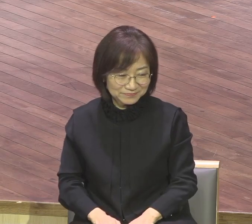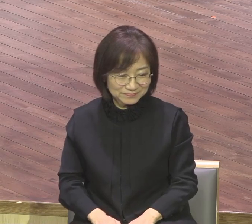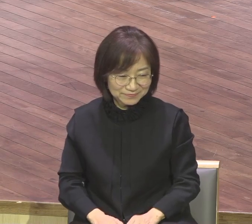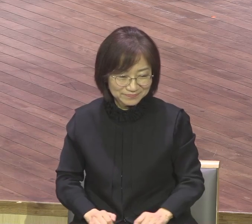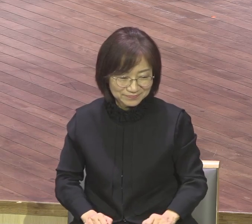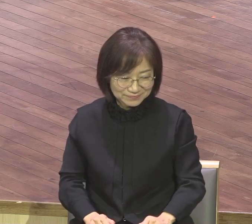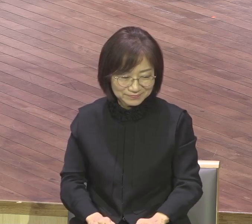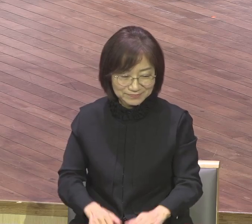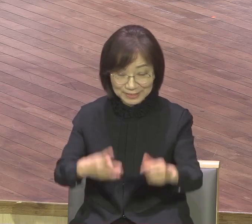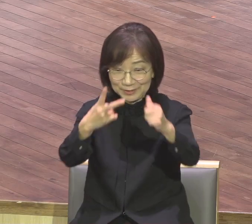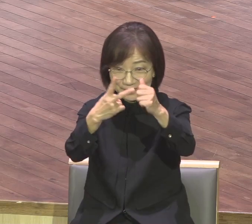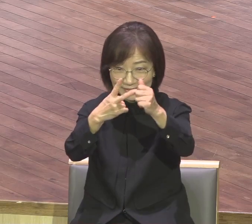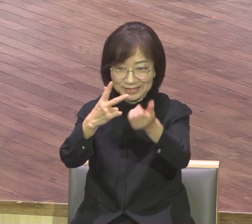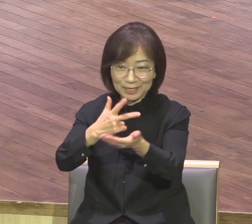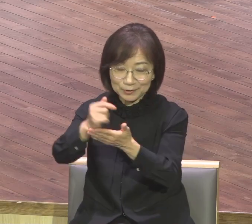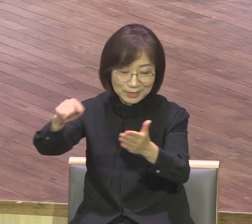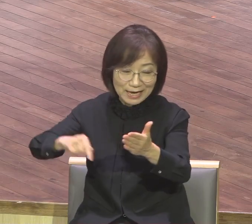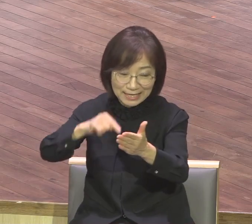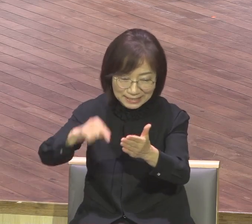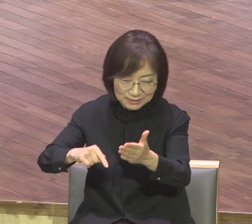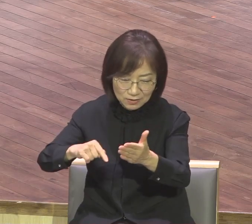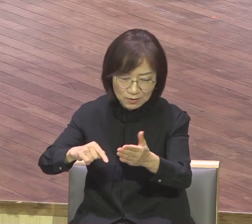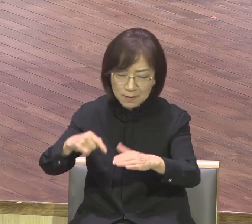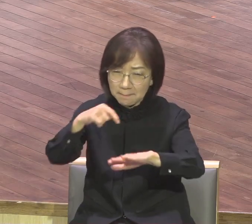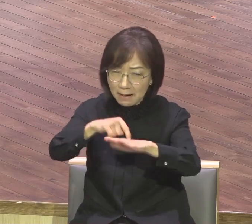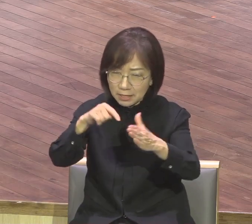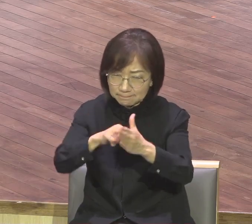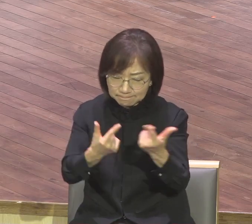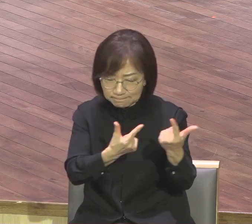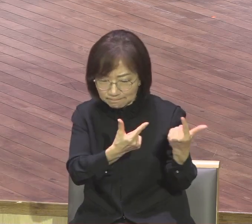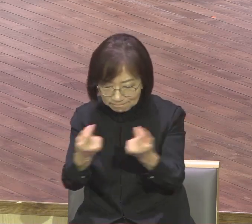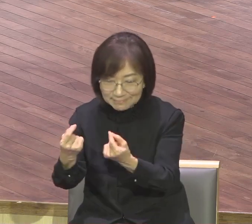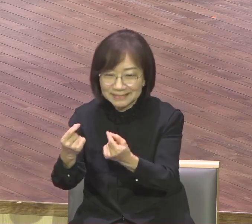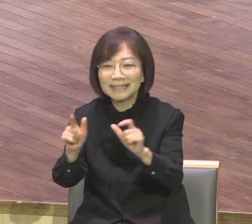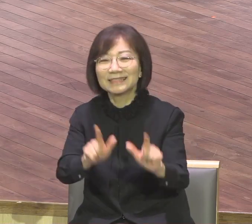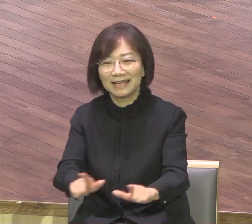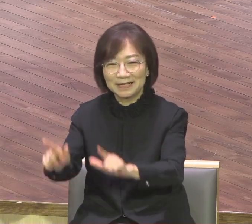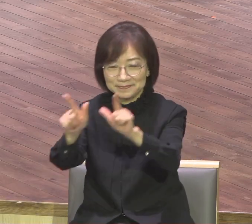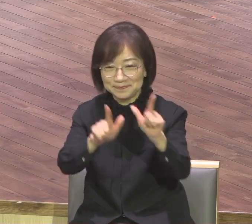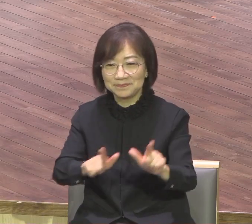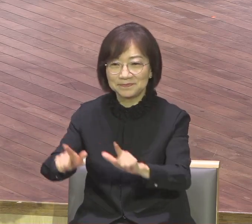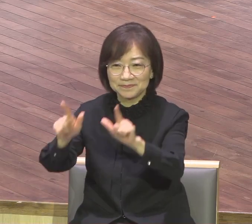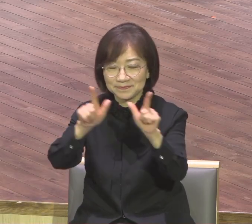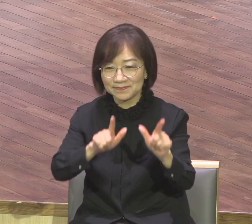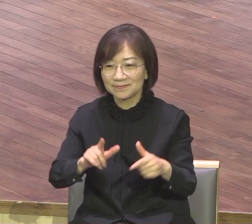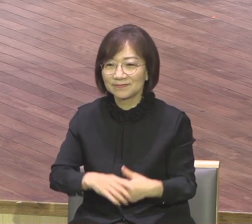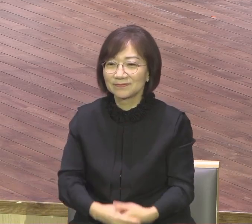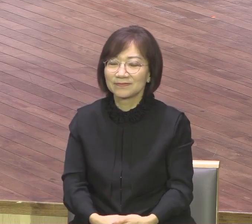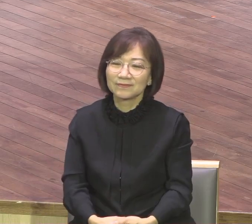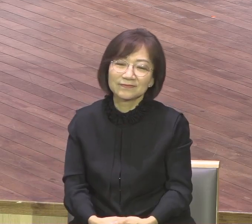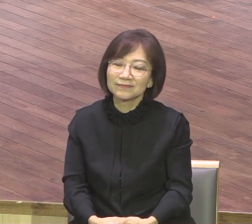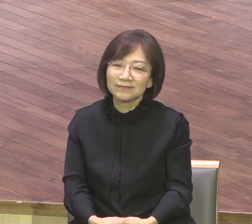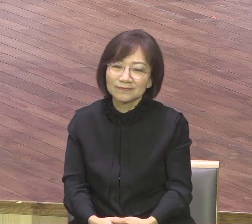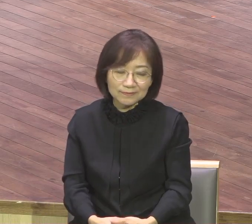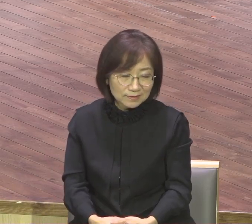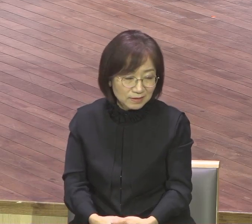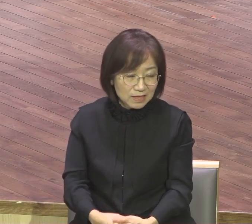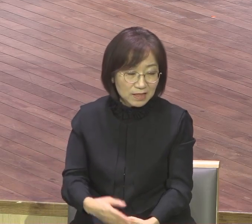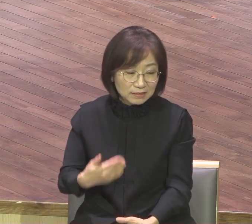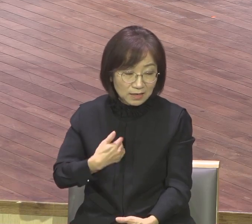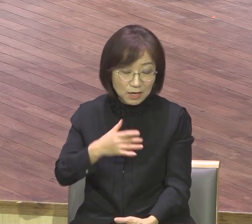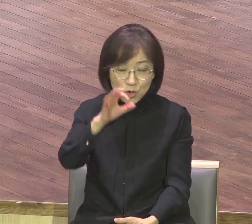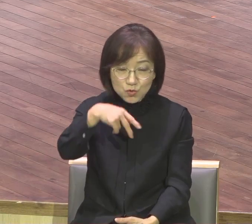todo así. 두 번째로 주 안에서 같은 마음을 품는 삶입니다. Punto dos es una vida de mismo sentir en el Señor. 이제 봅니다.